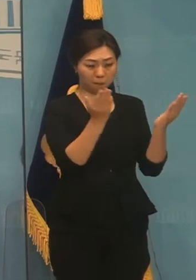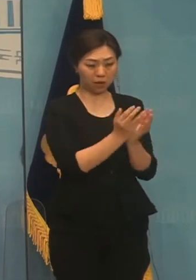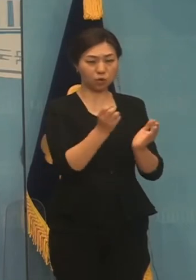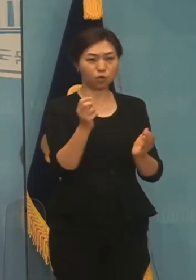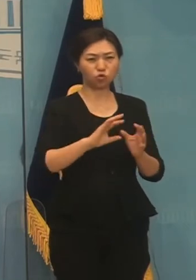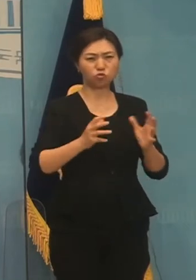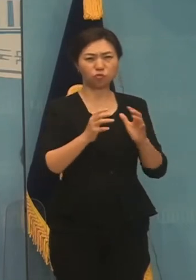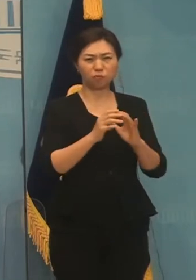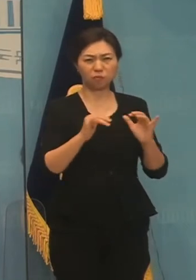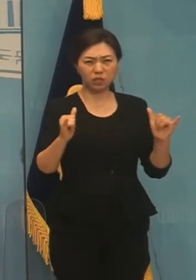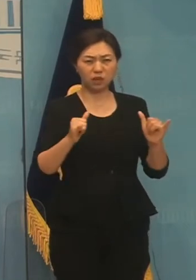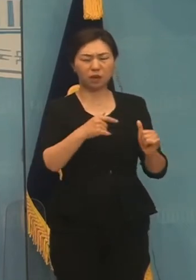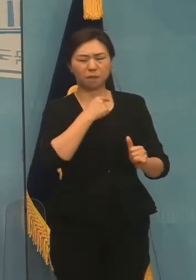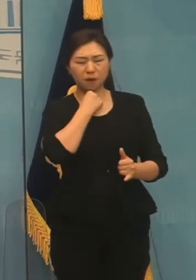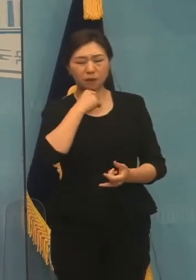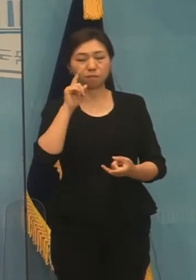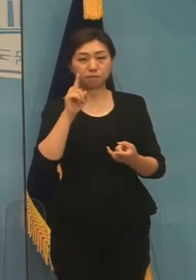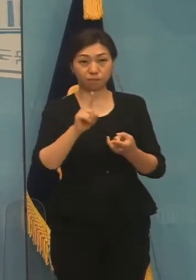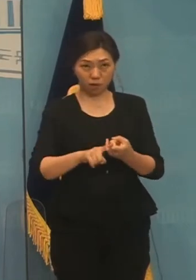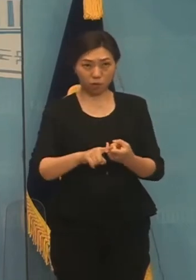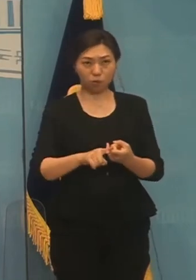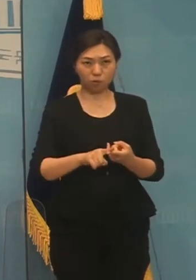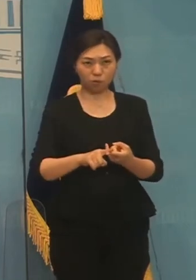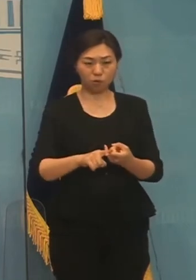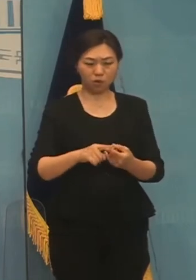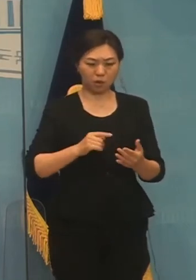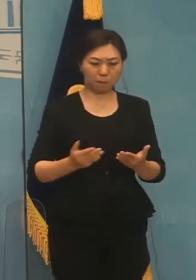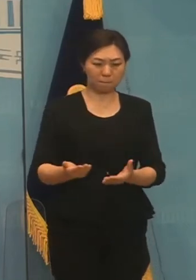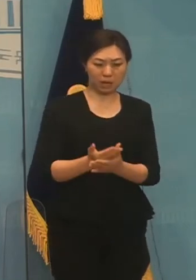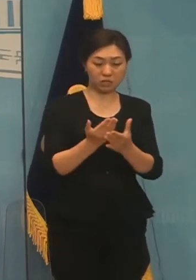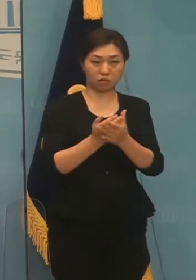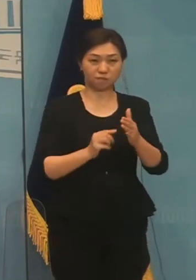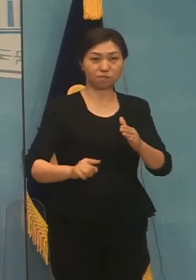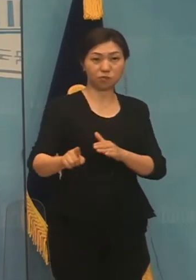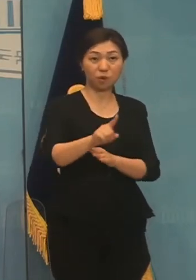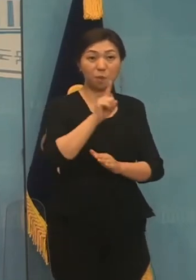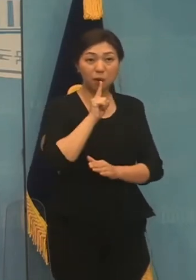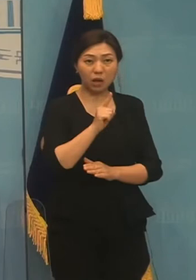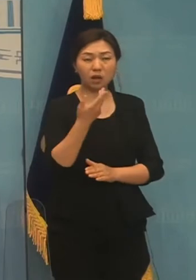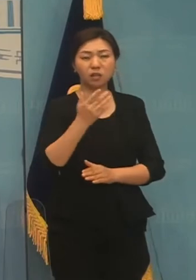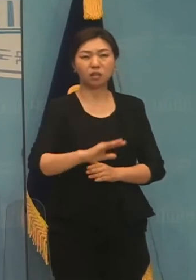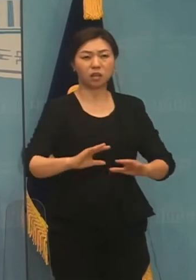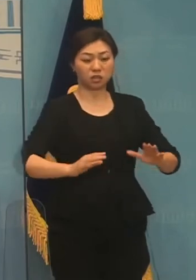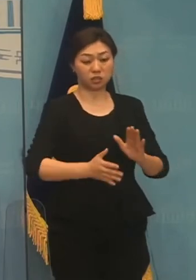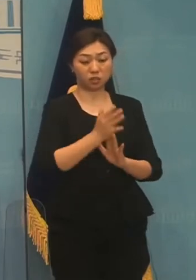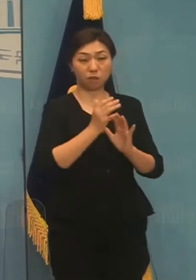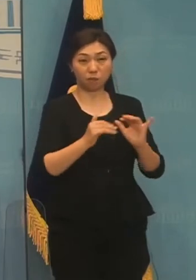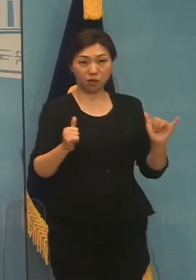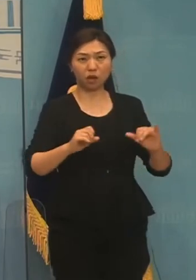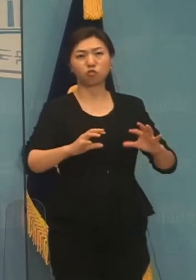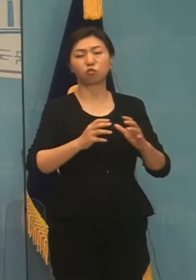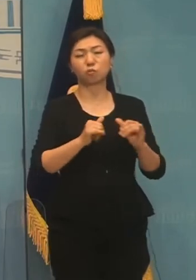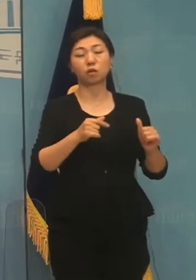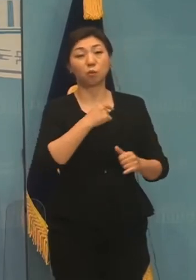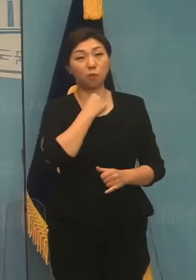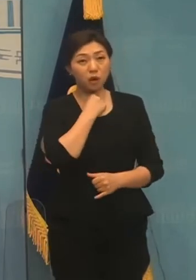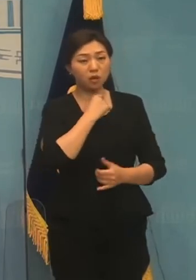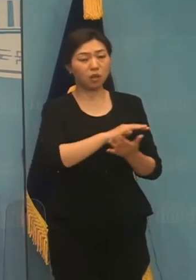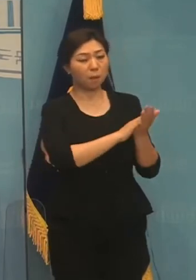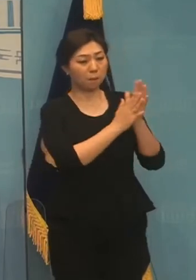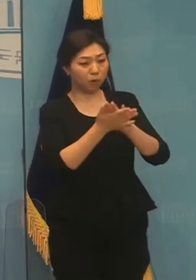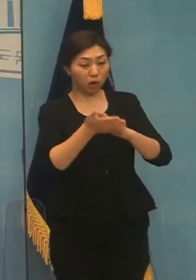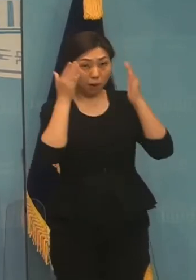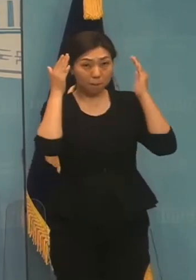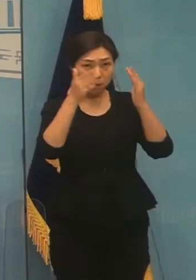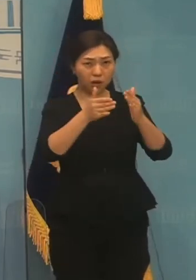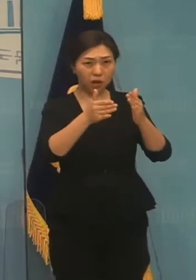앞으로 나가겠다고 말했습니다. 하지만 지금 시대와 시민들이 요구하는 변화의 방향에 맞는 실체적